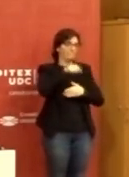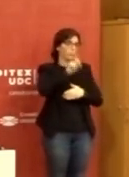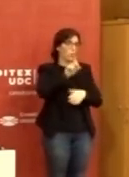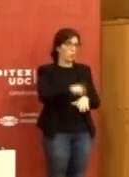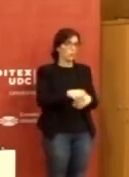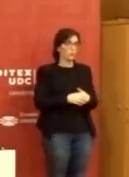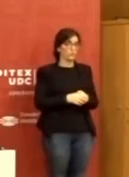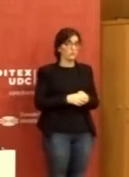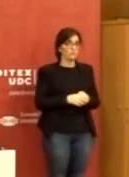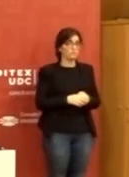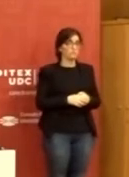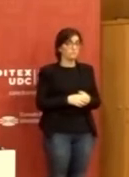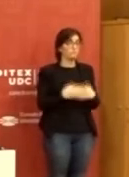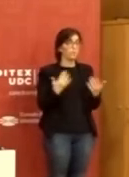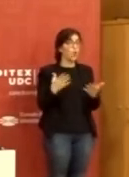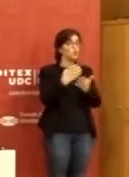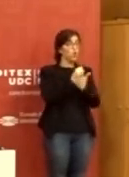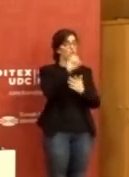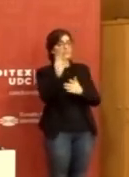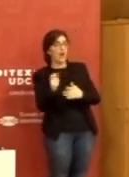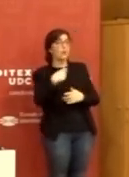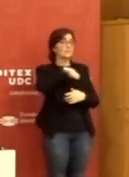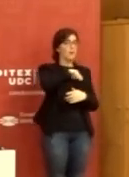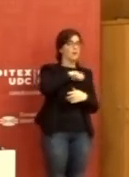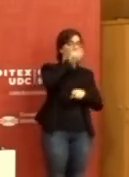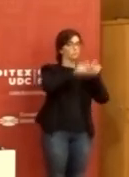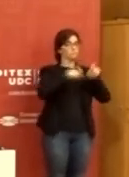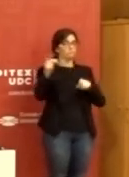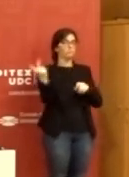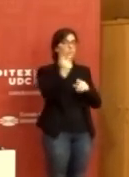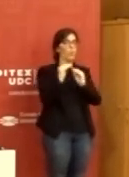Fue común que todos hicieran referencia a eso en su etapa escolar.